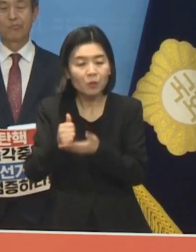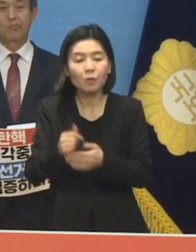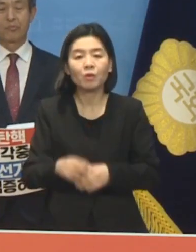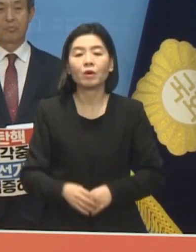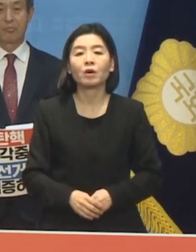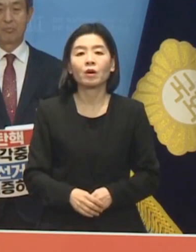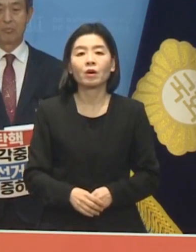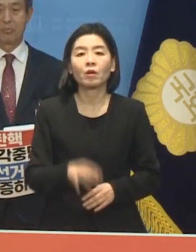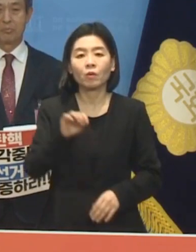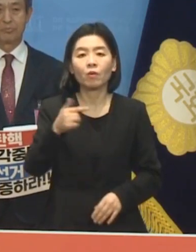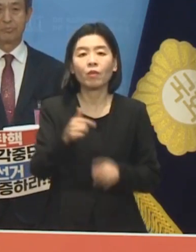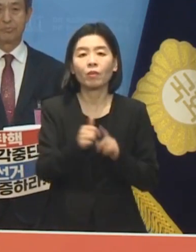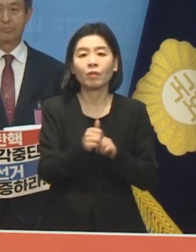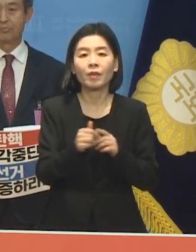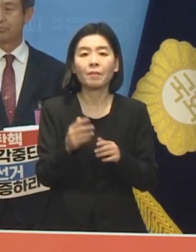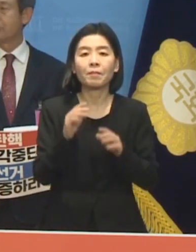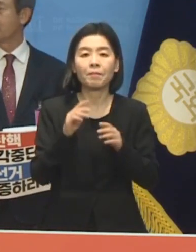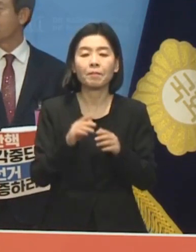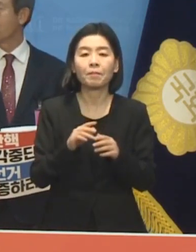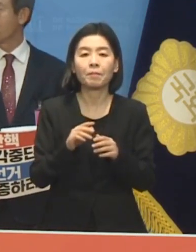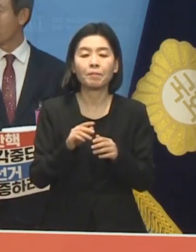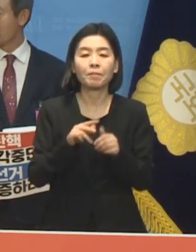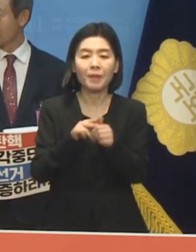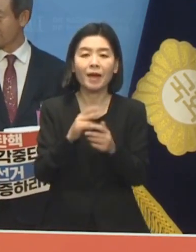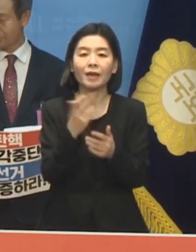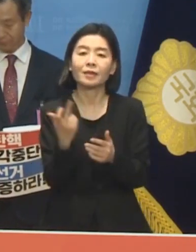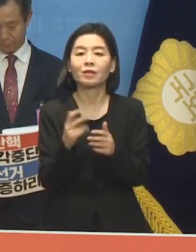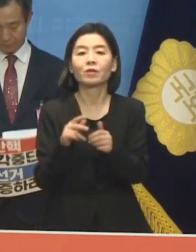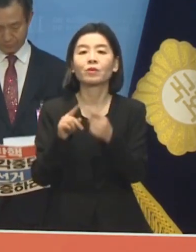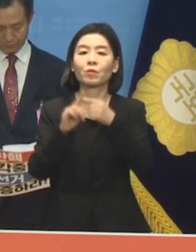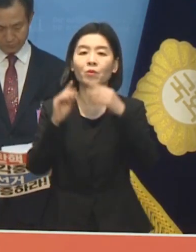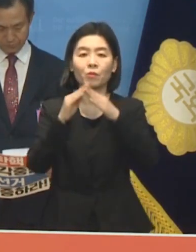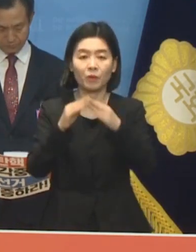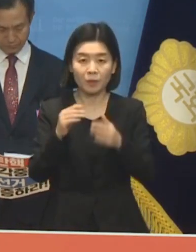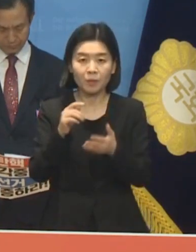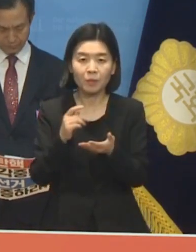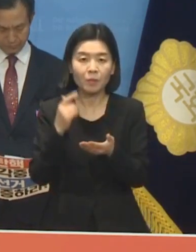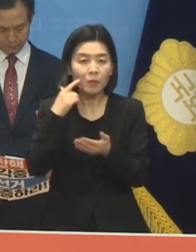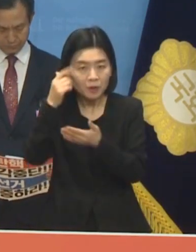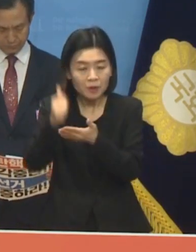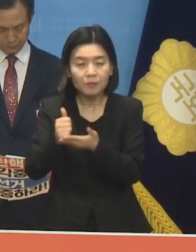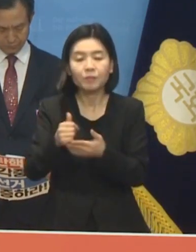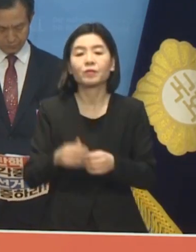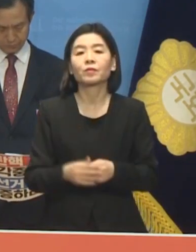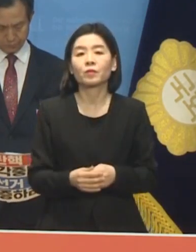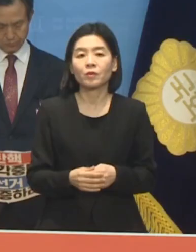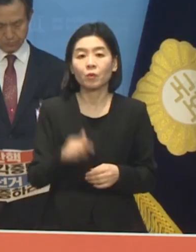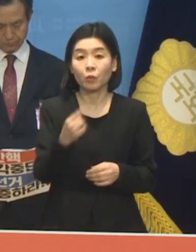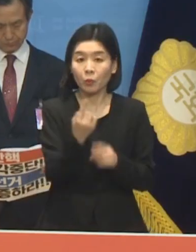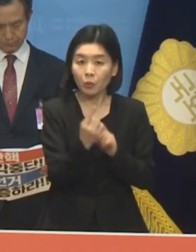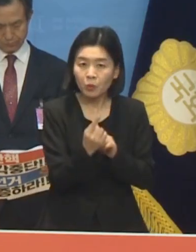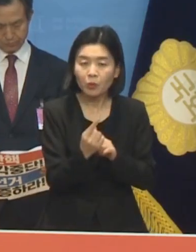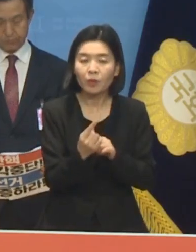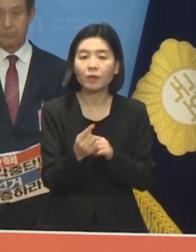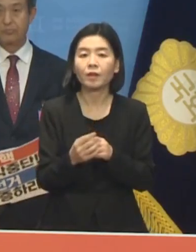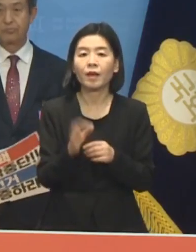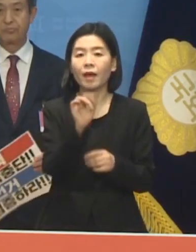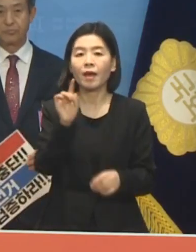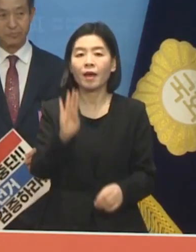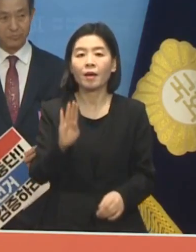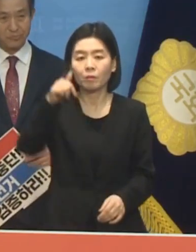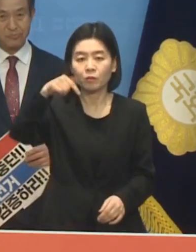그리고 원대연 마산교회 목사님, 그리고 노은환 압구정동교회 목사님,